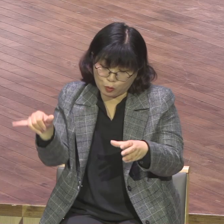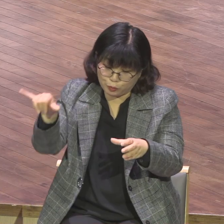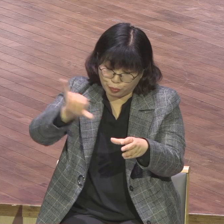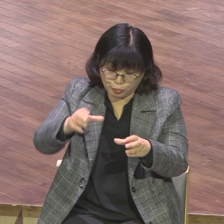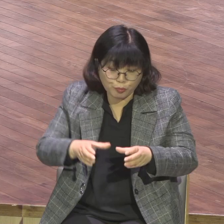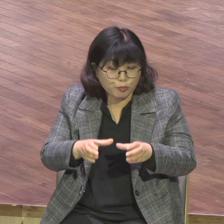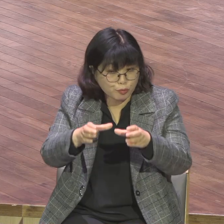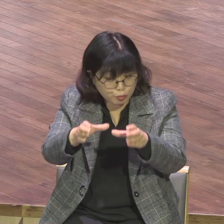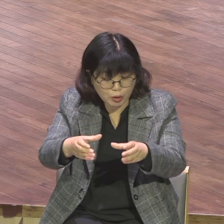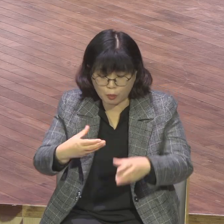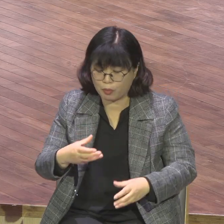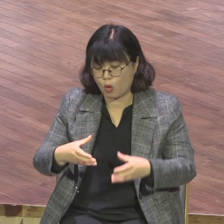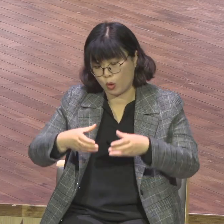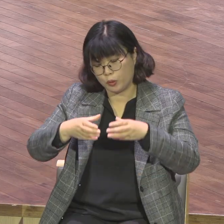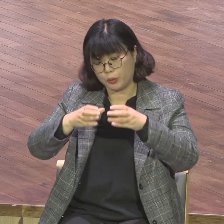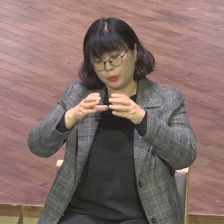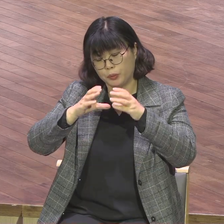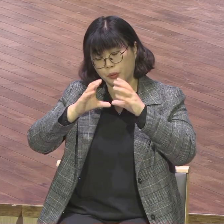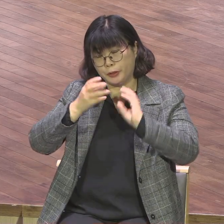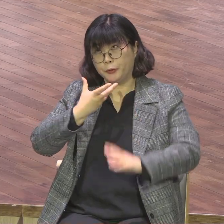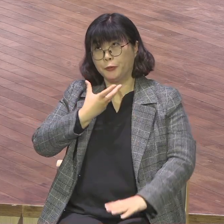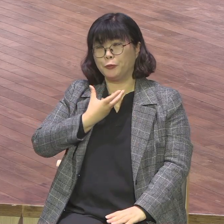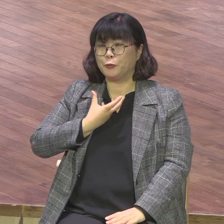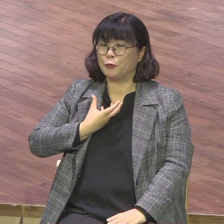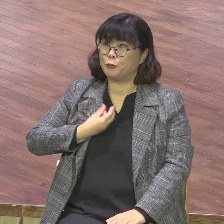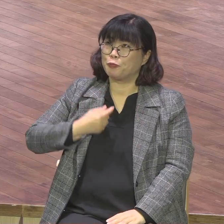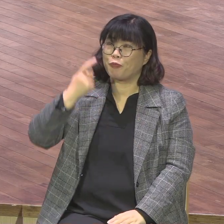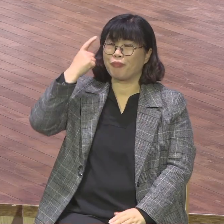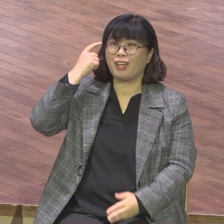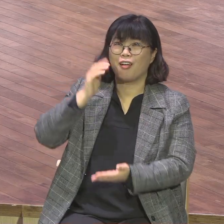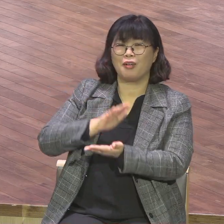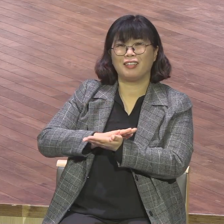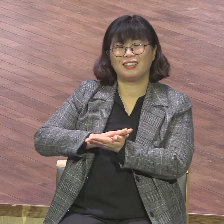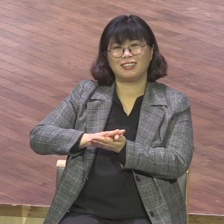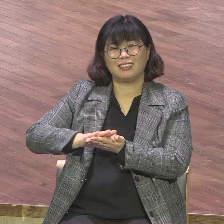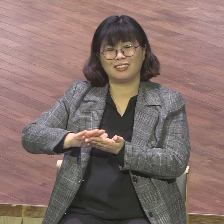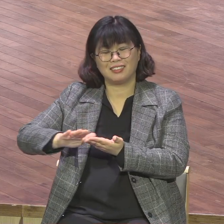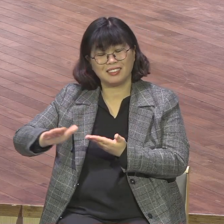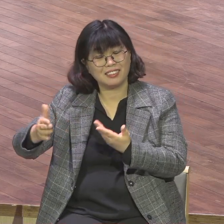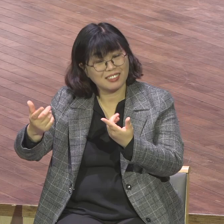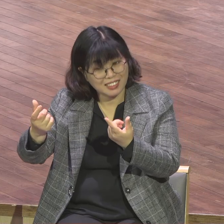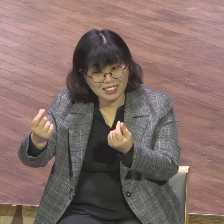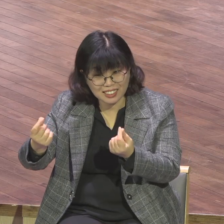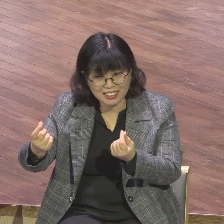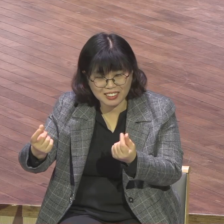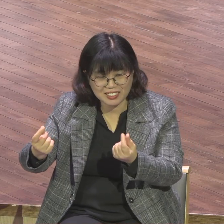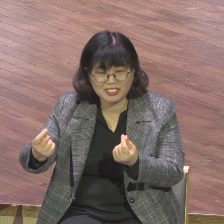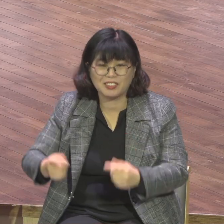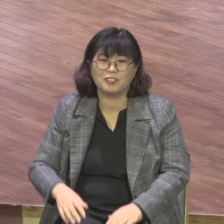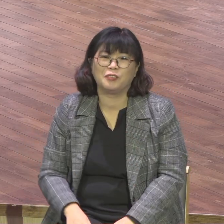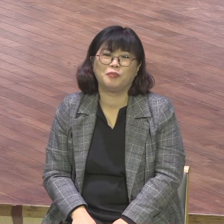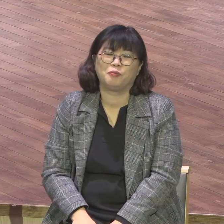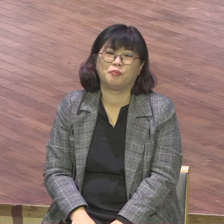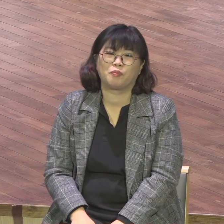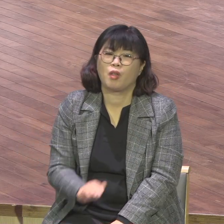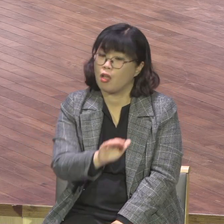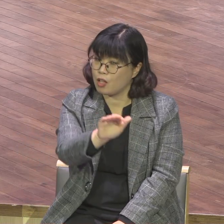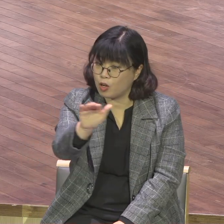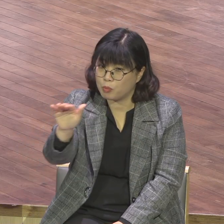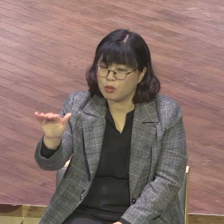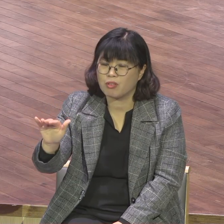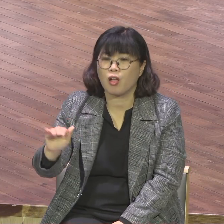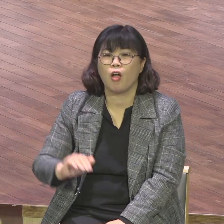그걸 마신 우리는 세상과 차원이 다른 그런 삶을 우리가 살 수가 있습니다. 영계 모든